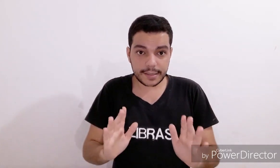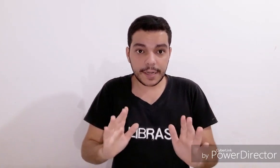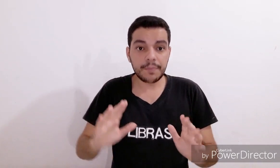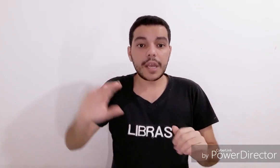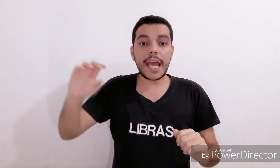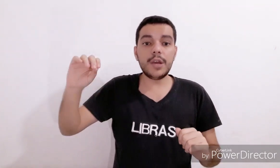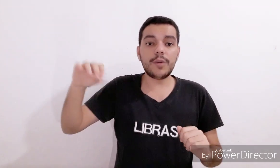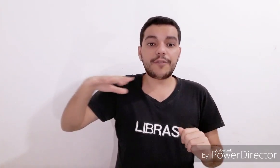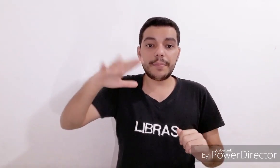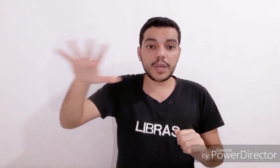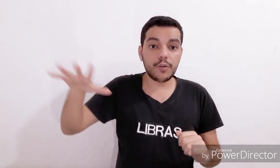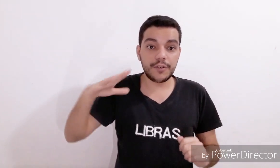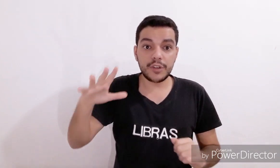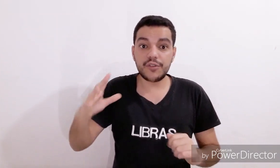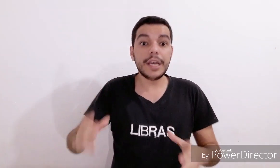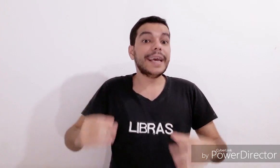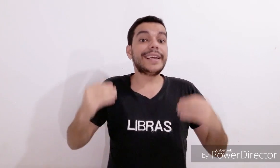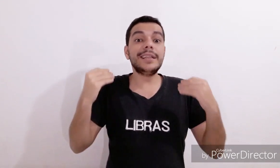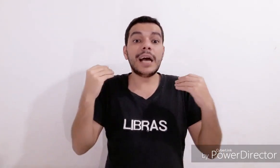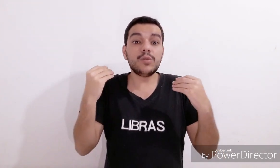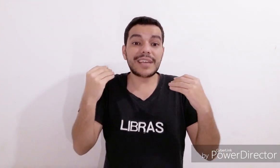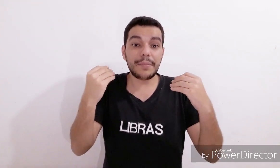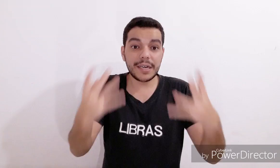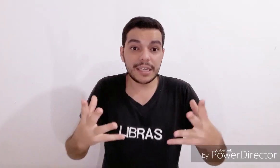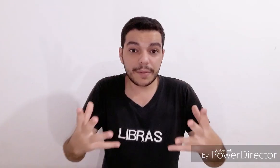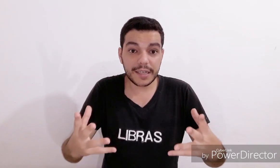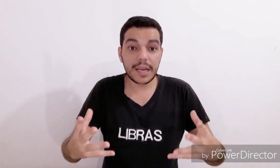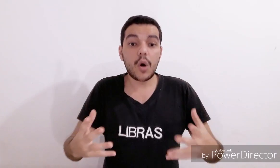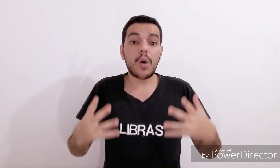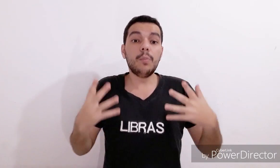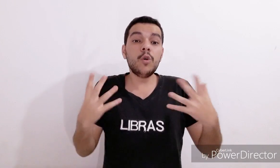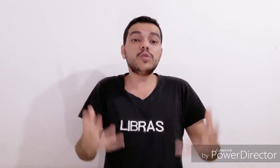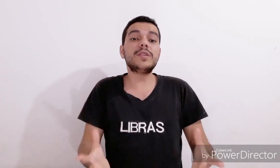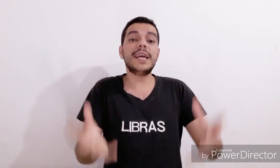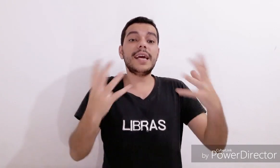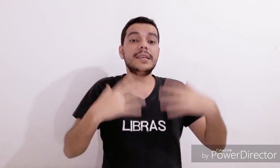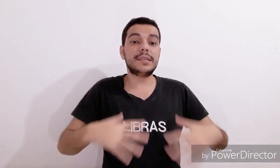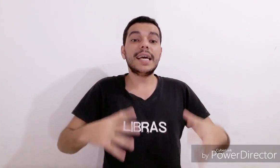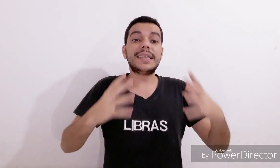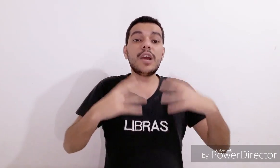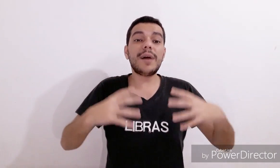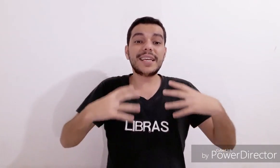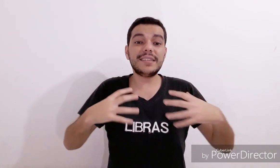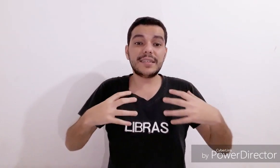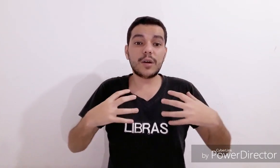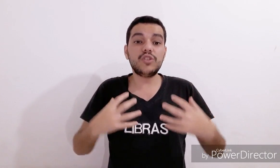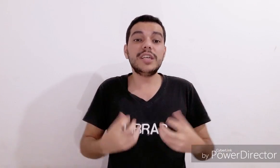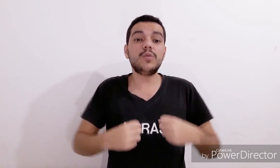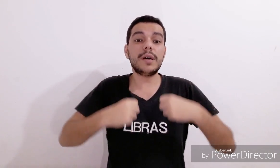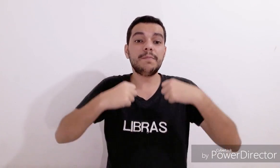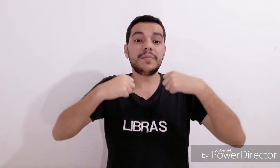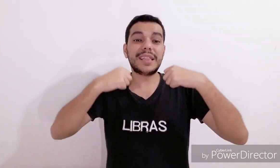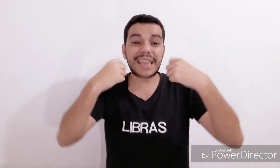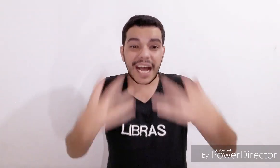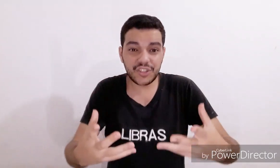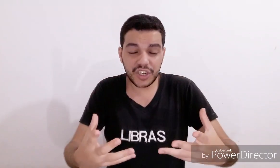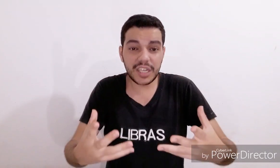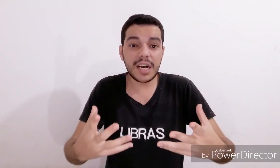crescem em uma família ouvinte que não sabe Libras. Muitos deles têm uma aquisição de língua tardia,